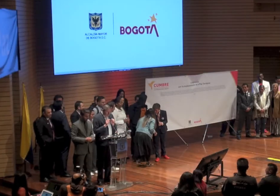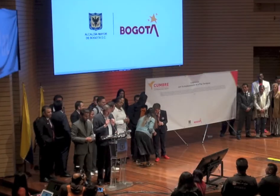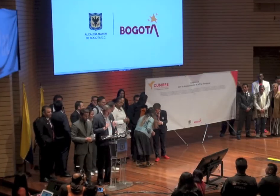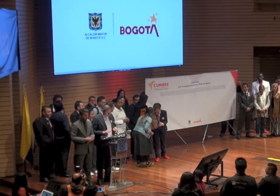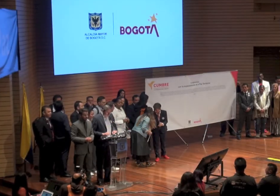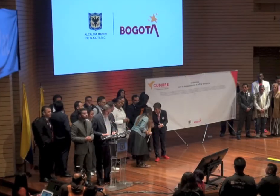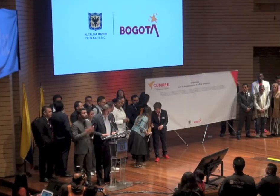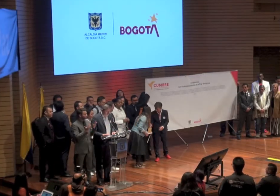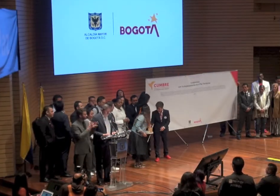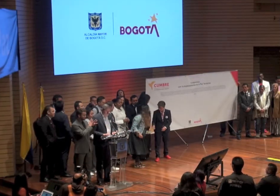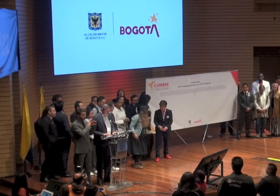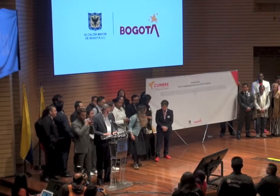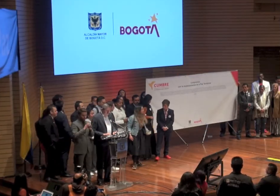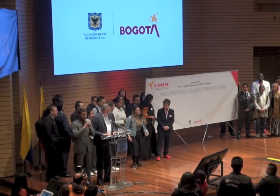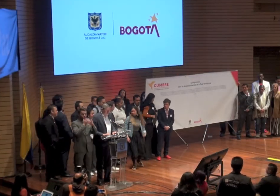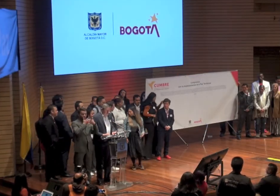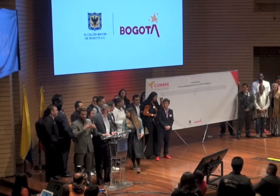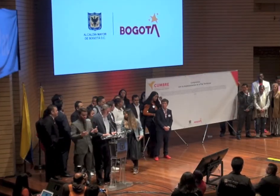Continuando con la declaración,